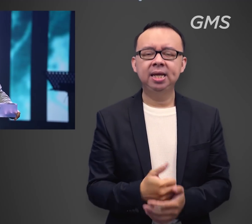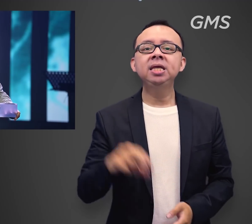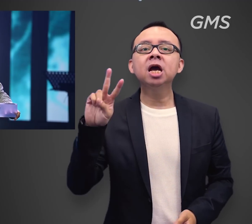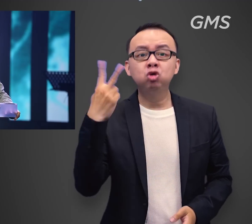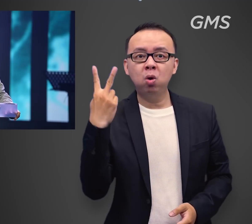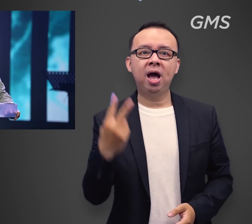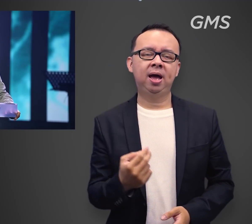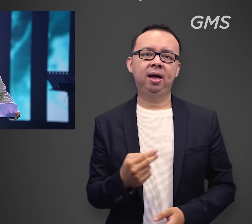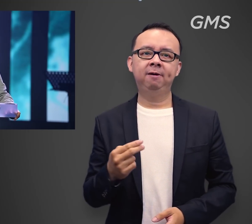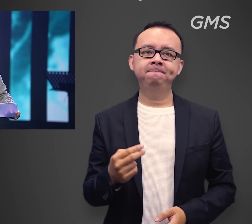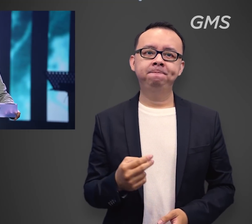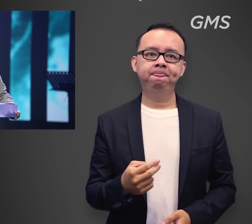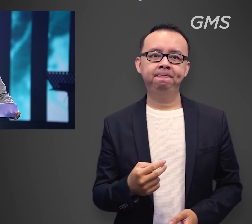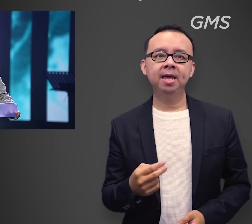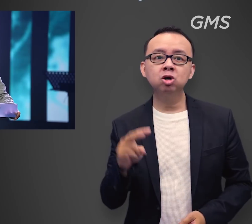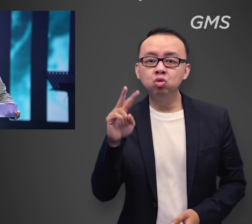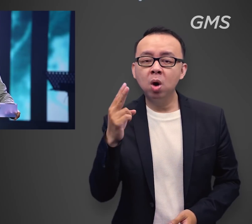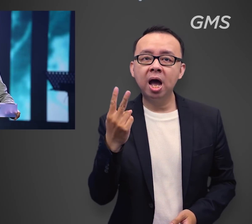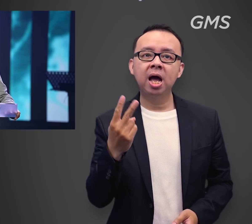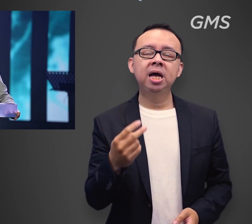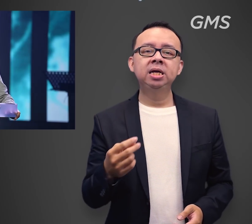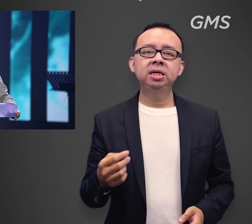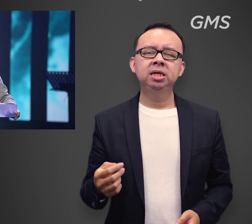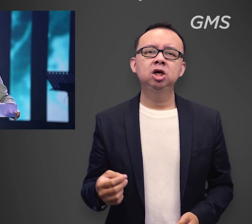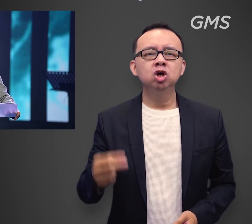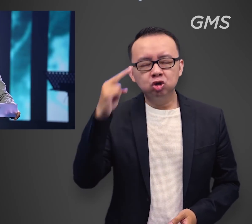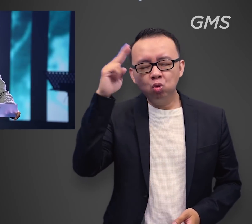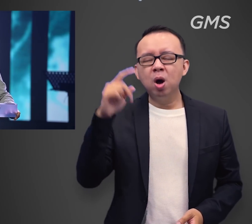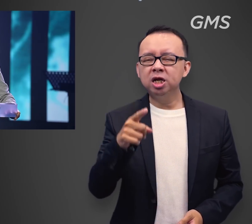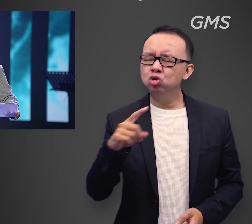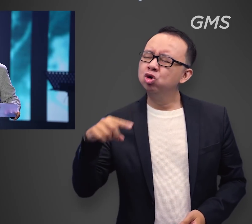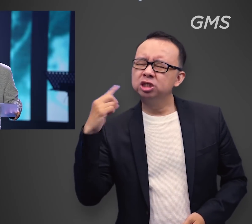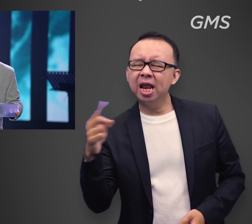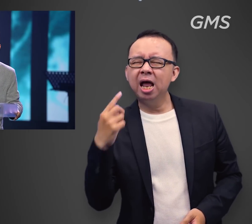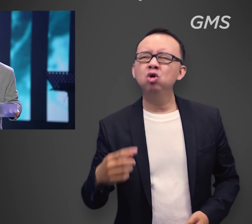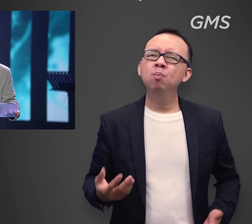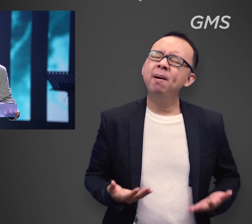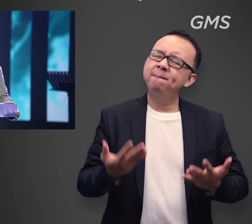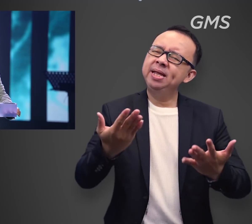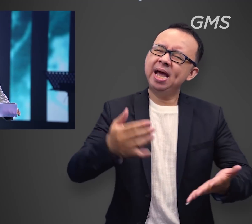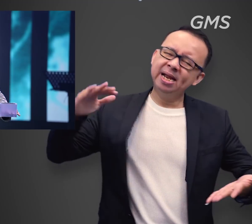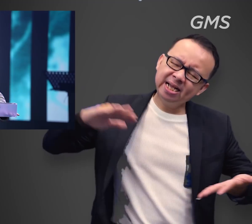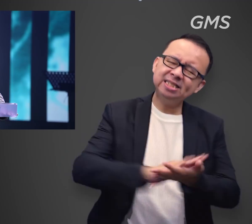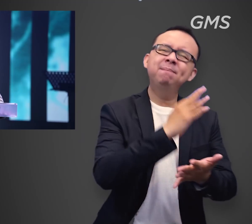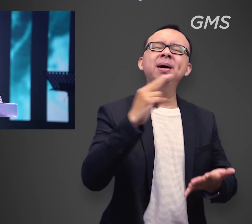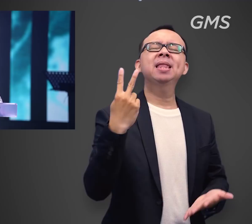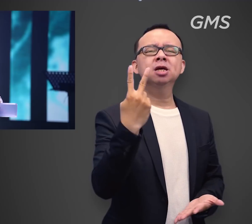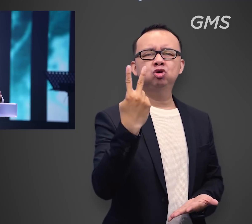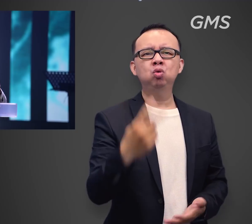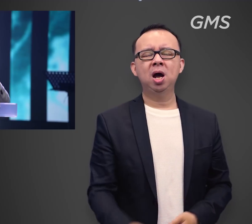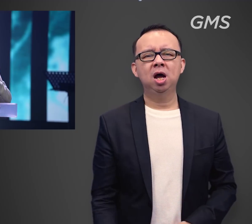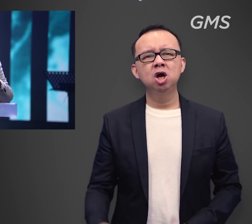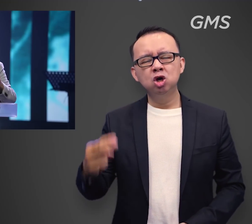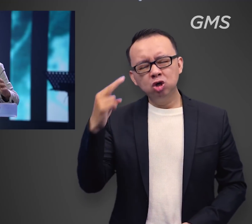apa? Dalam keajaiban kasih Tuhan itu selalu memberikan kesempatan yang kedua. Tuhan akan